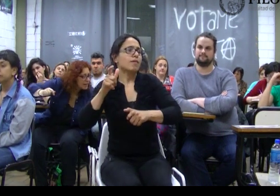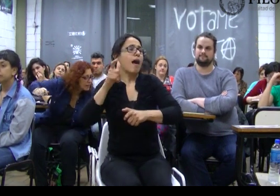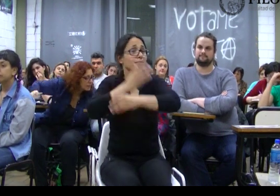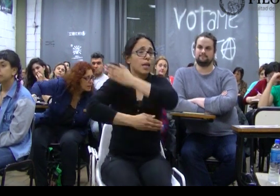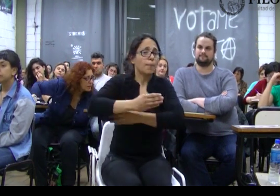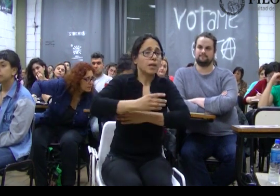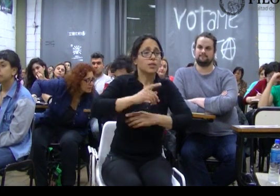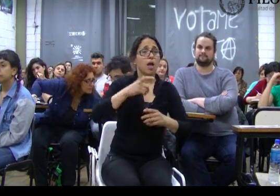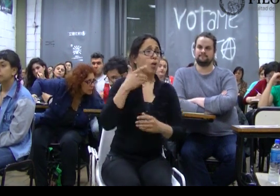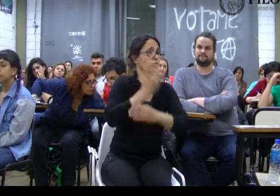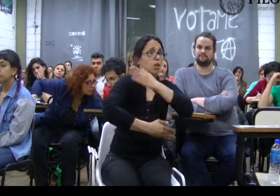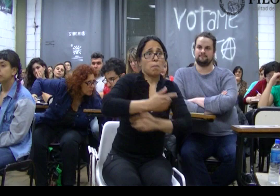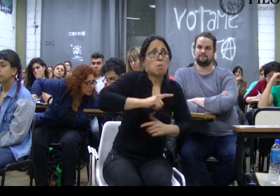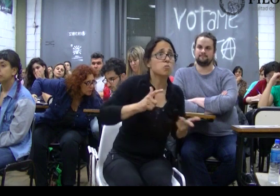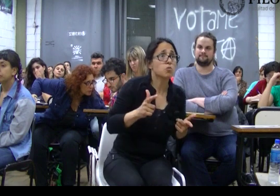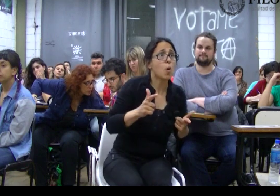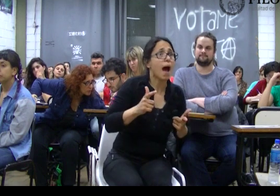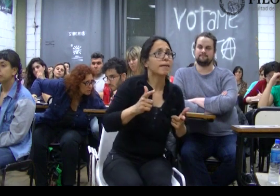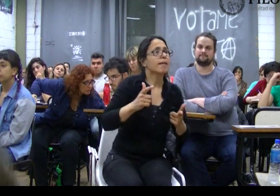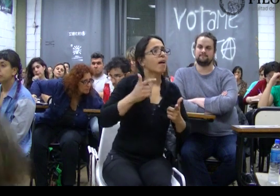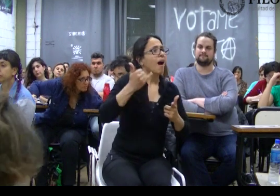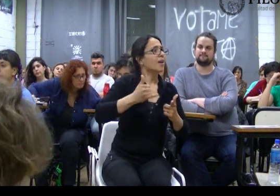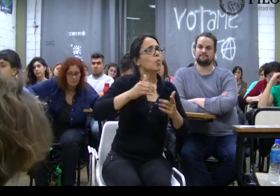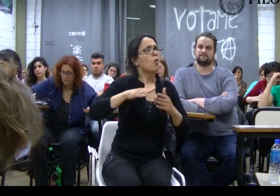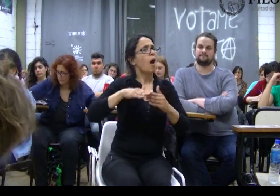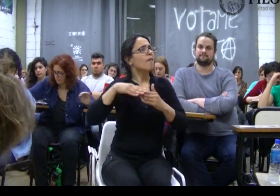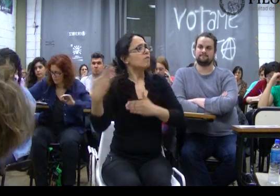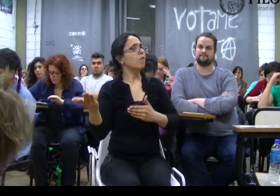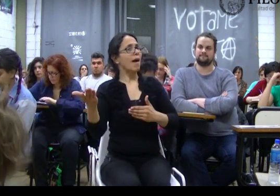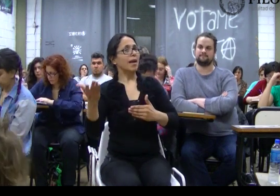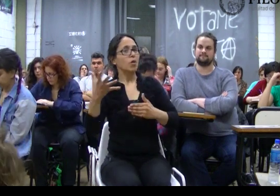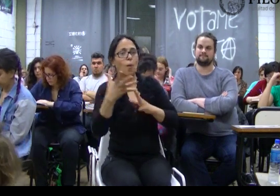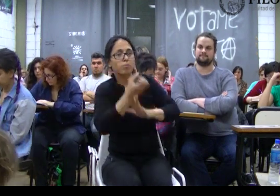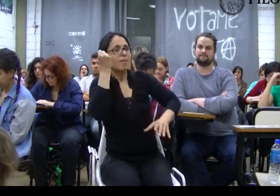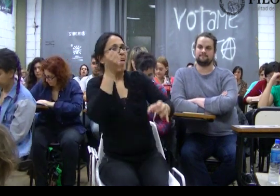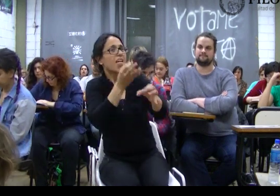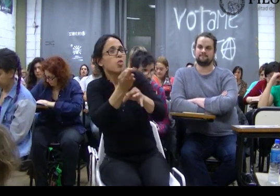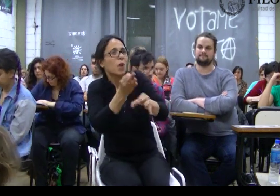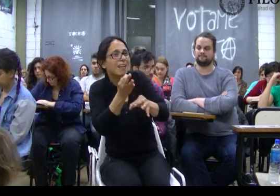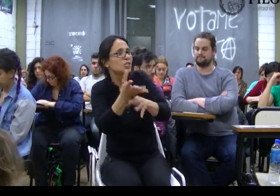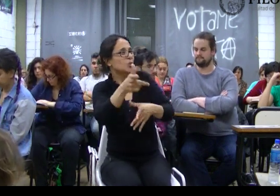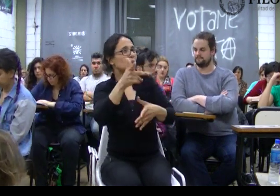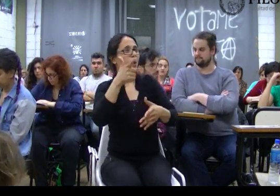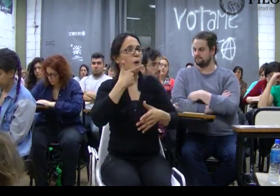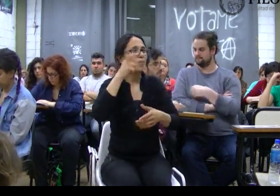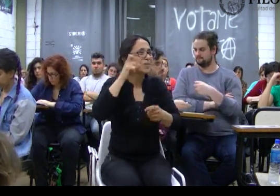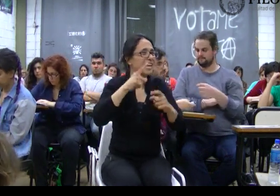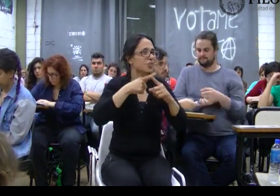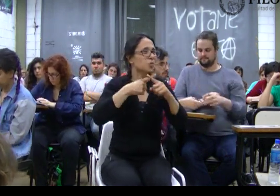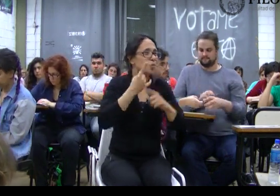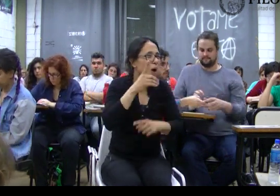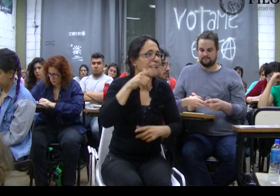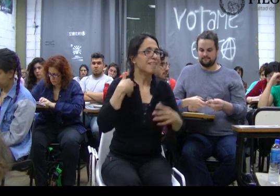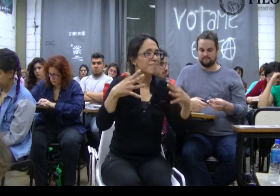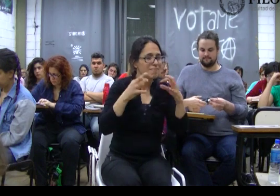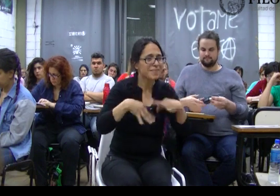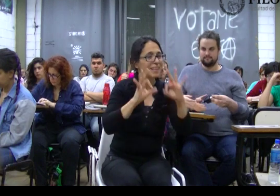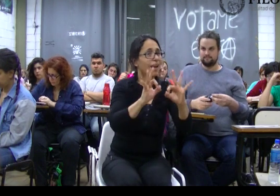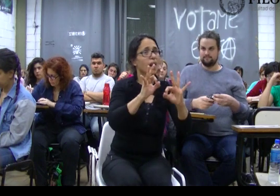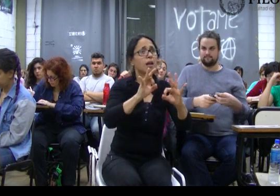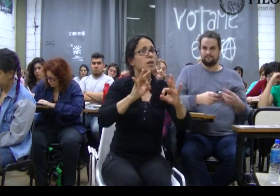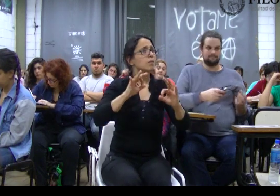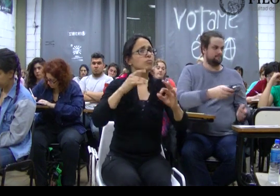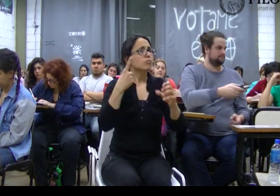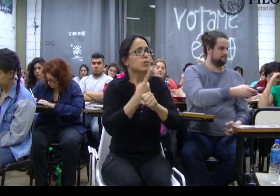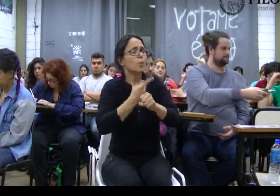de la formación de ESI, porque es un cambio que lo venimos batallando tanto